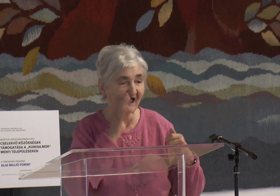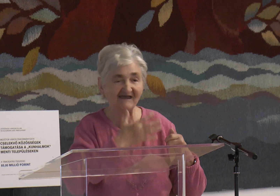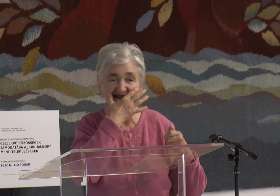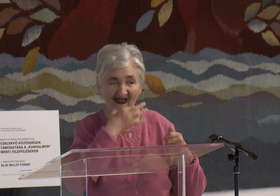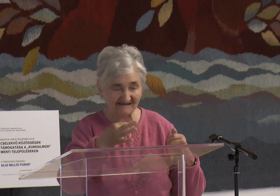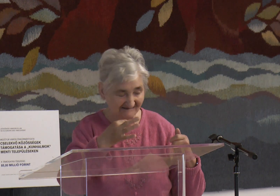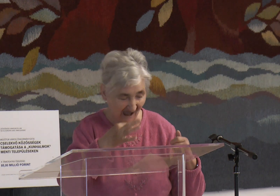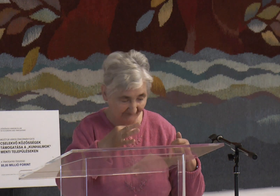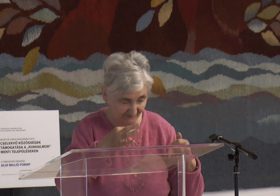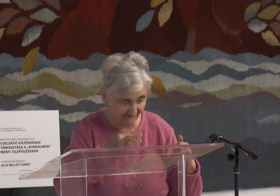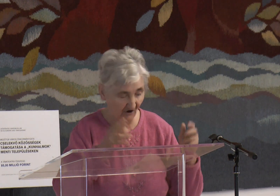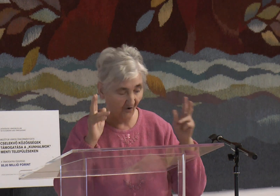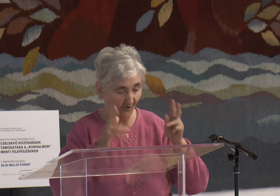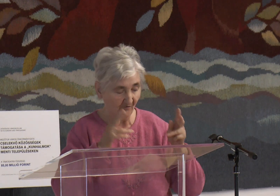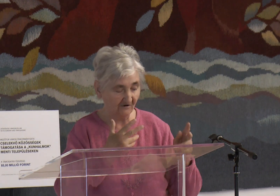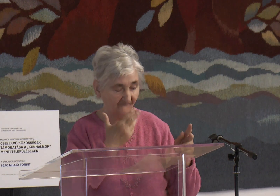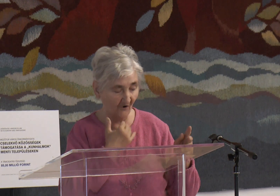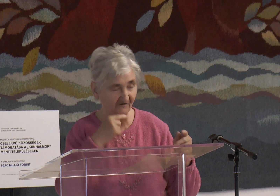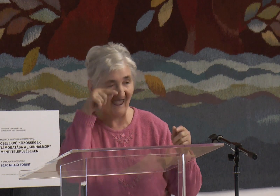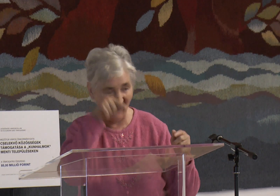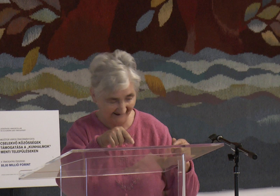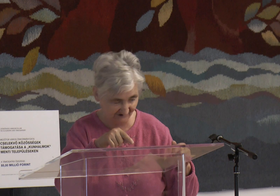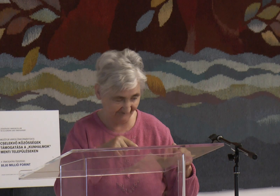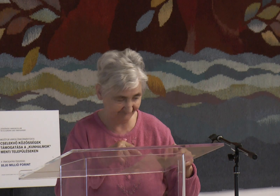három ezerötszer rabos éjszakából.